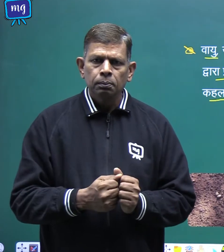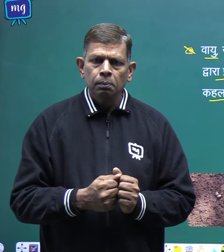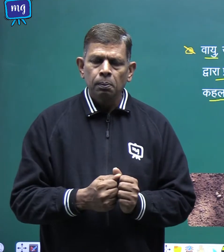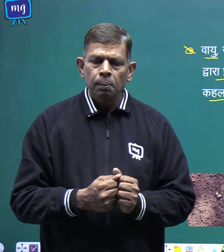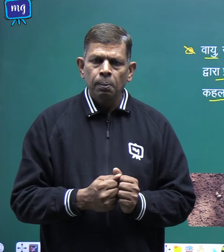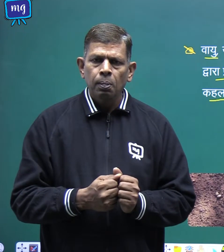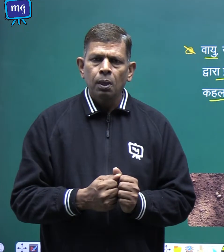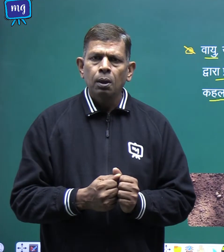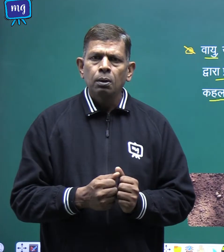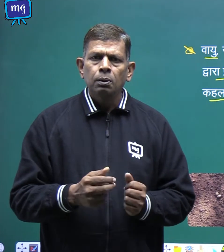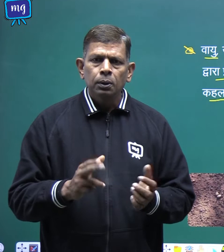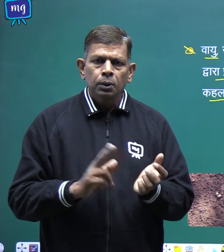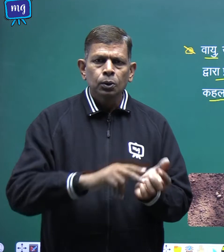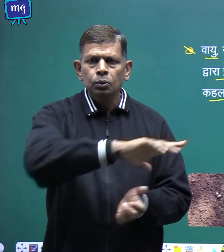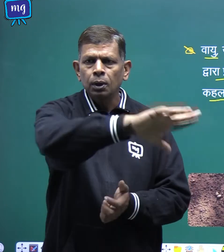प्रकृति में अपने आप